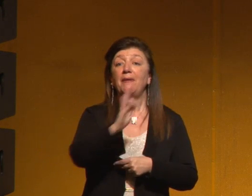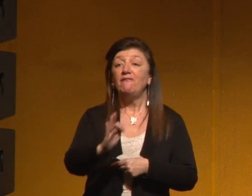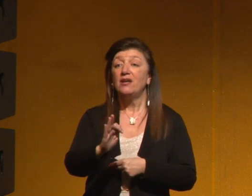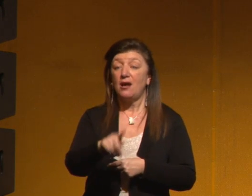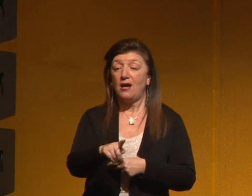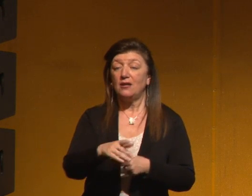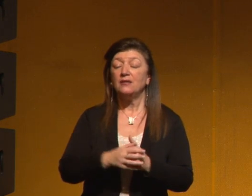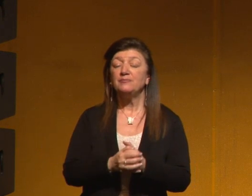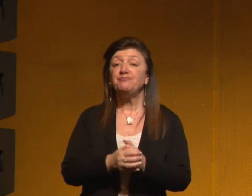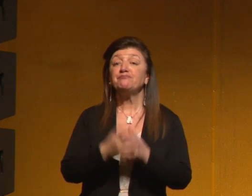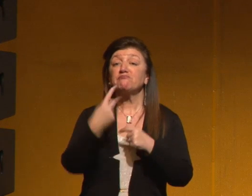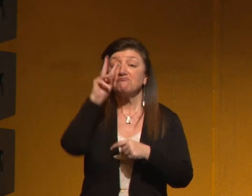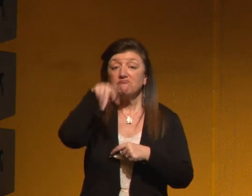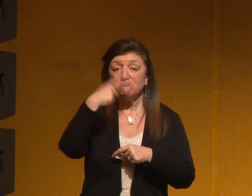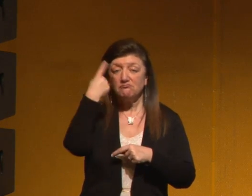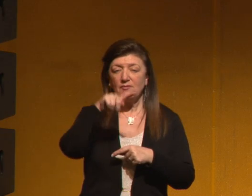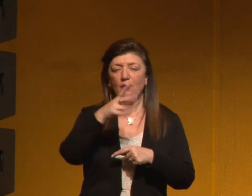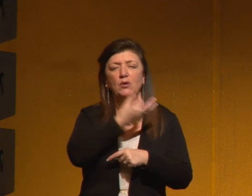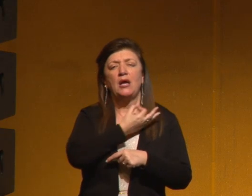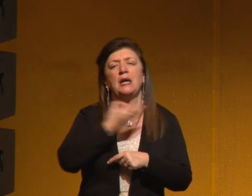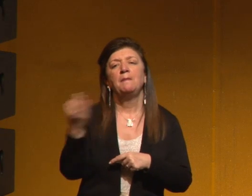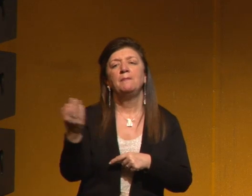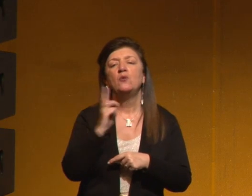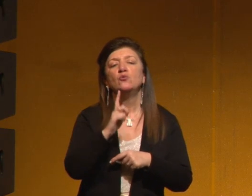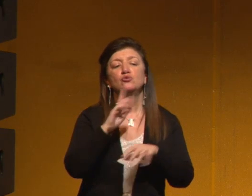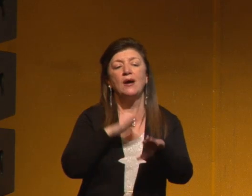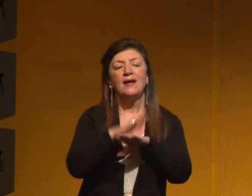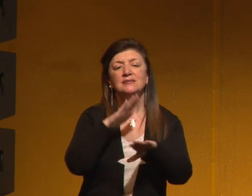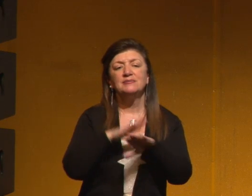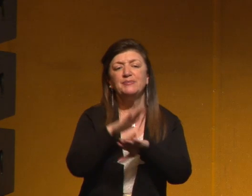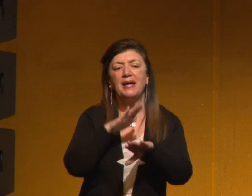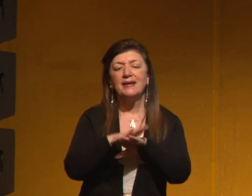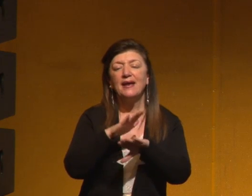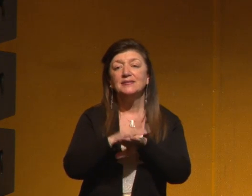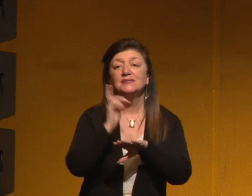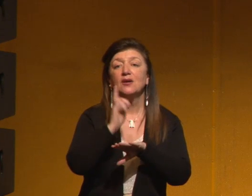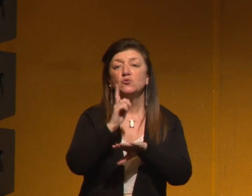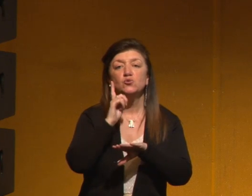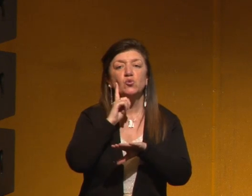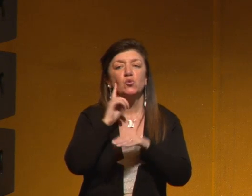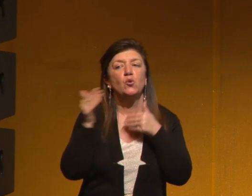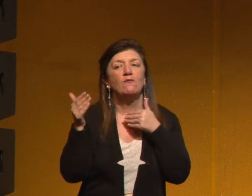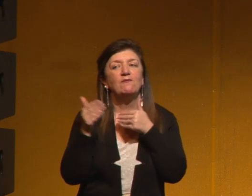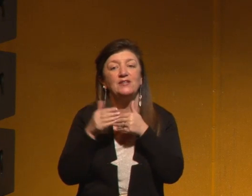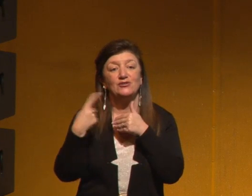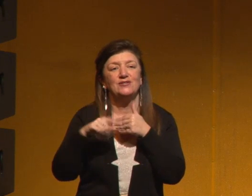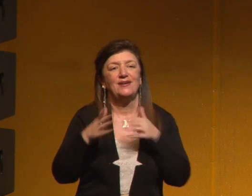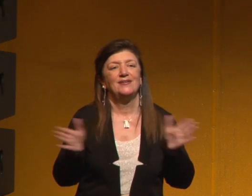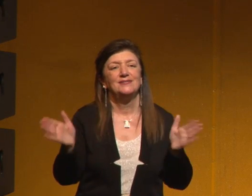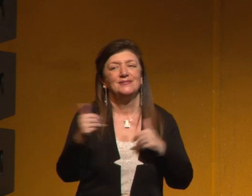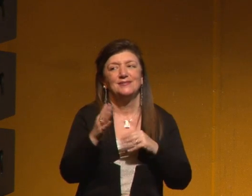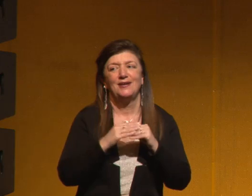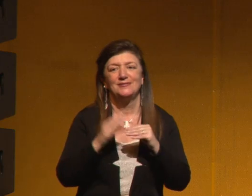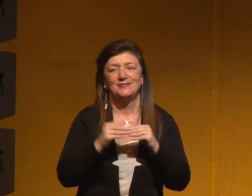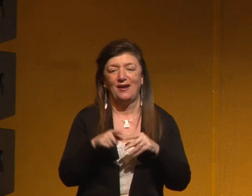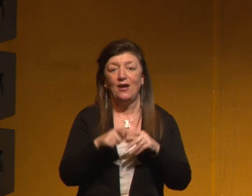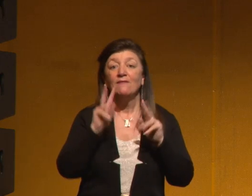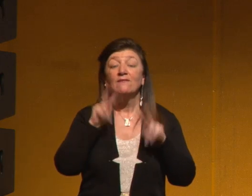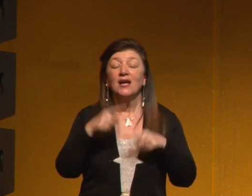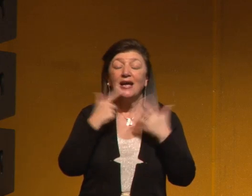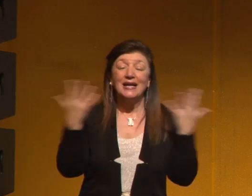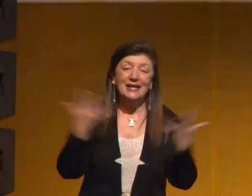che ha saputo non far mancare mai la sua esperienza e la sua vicinanza al salone ma poi un